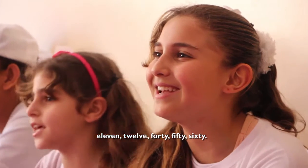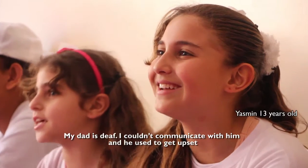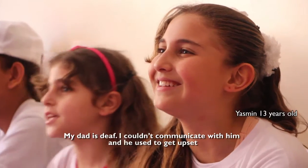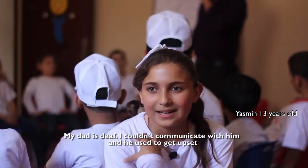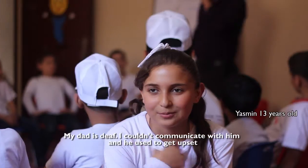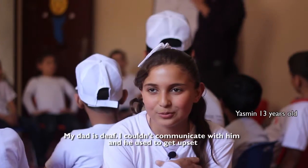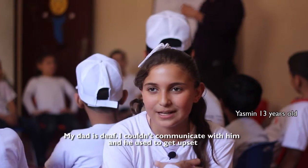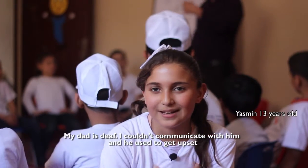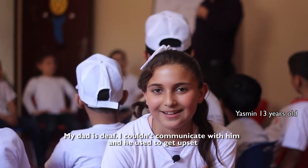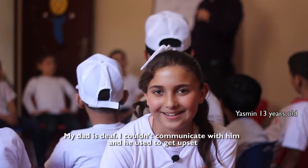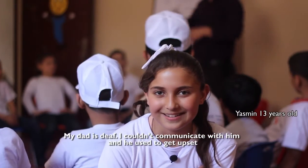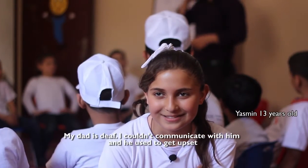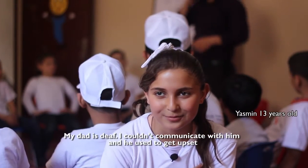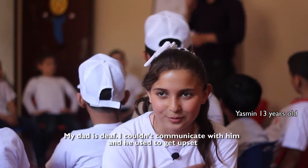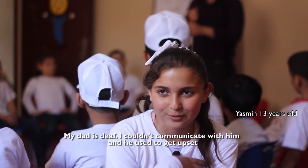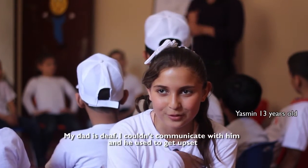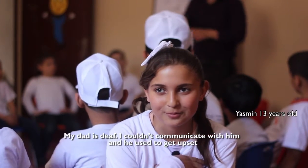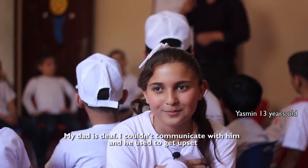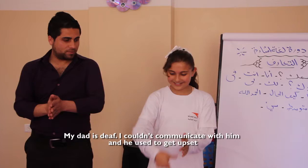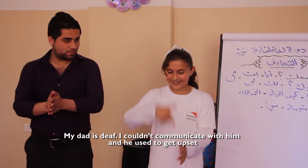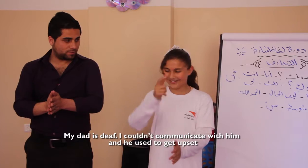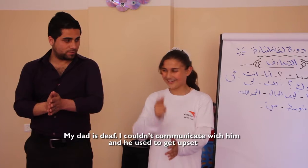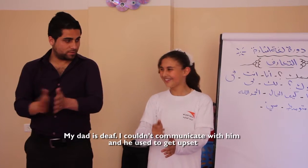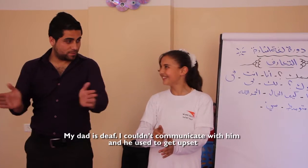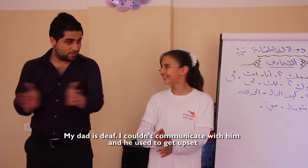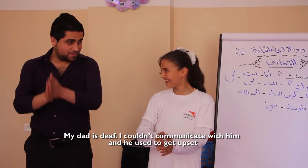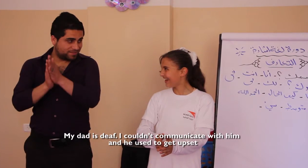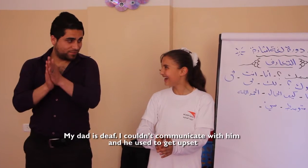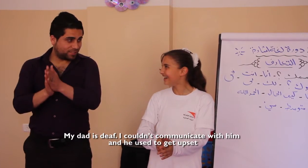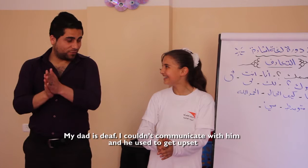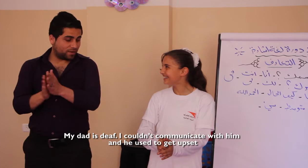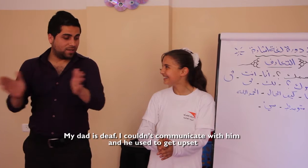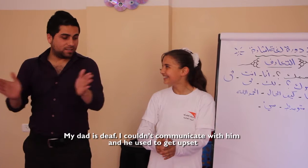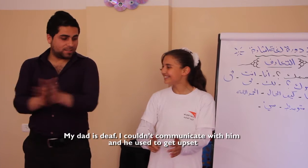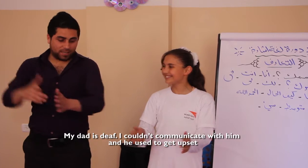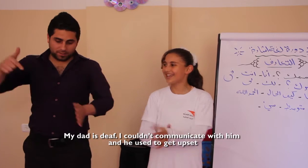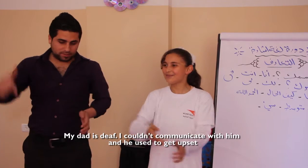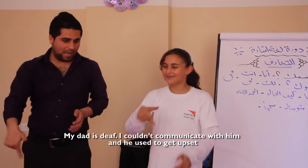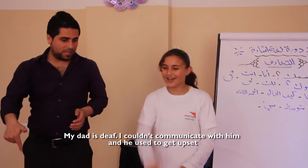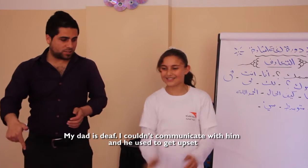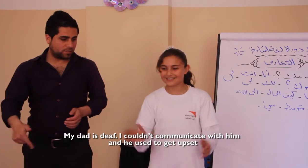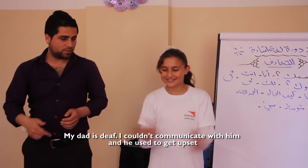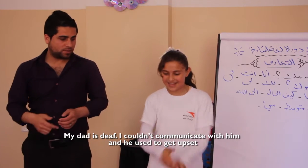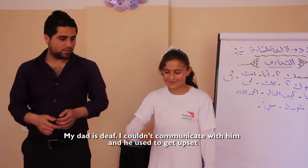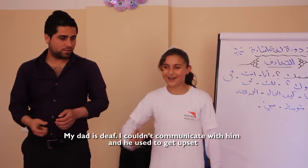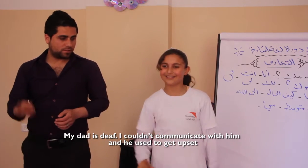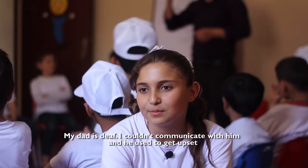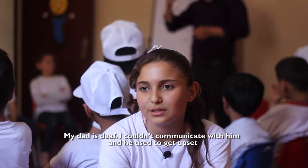أنا أبويا صم البكم. أنا في البيت ما كنتش قادرة أتكلم مع والدي، وكان يعصب كتير